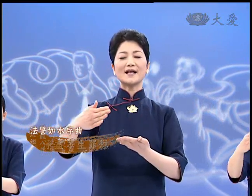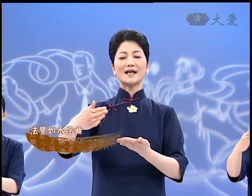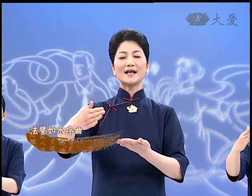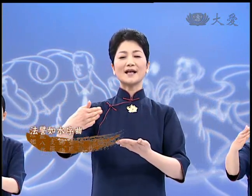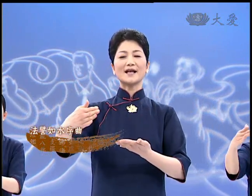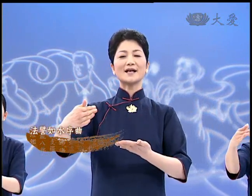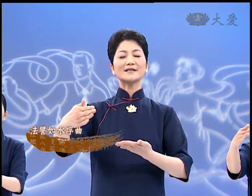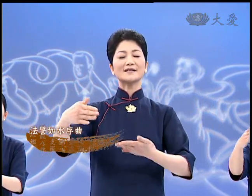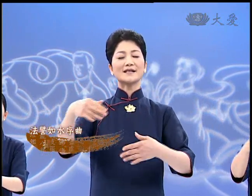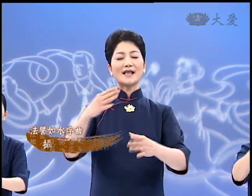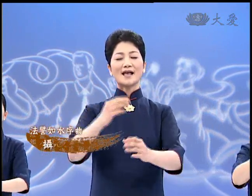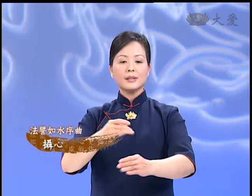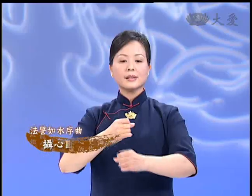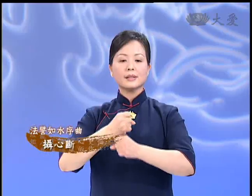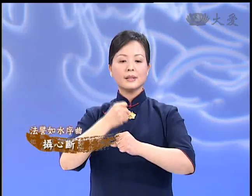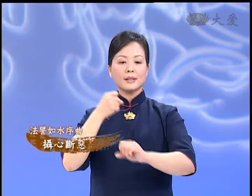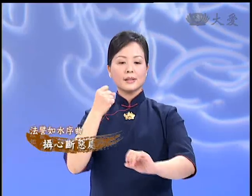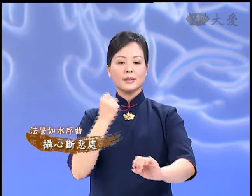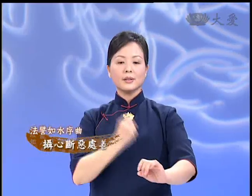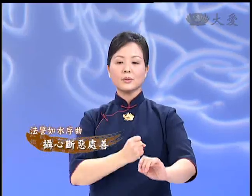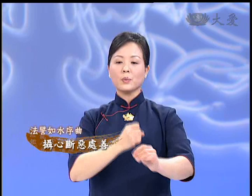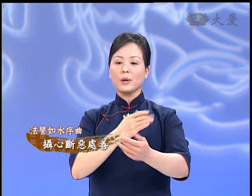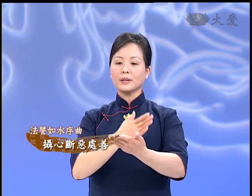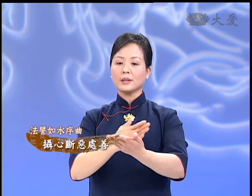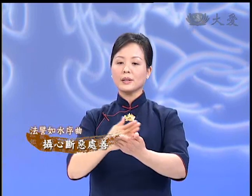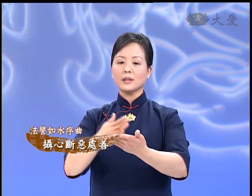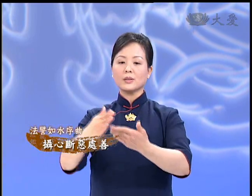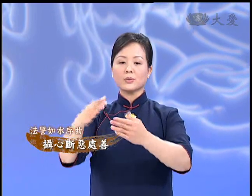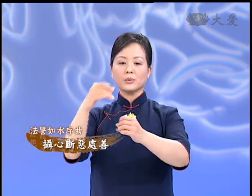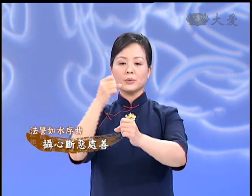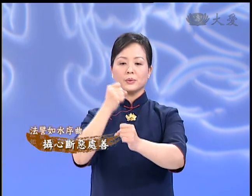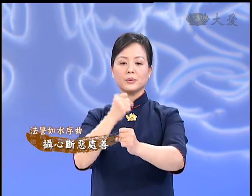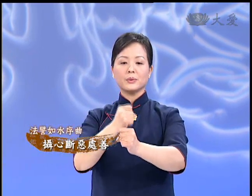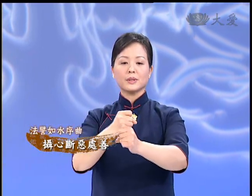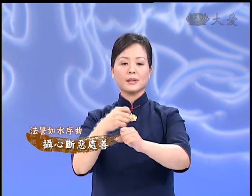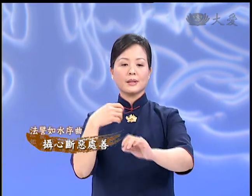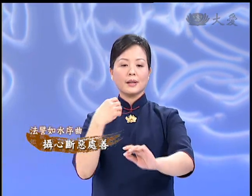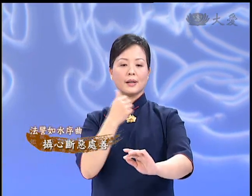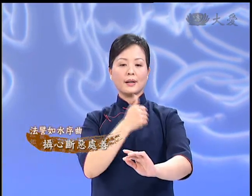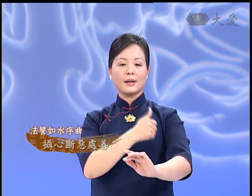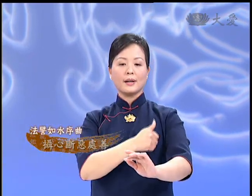心断了诸生。